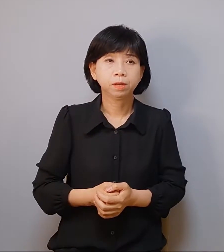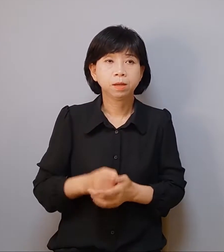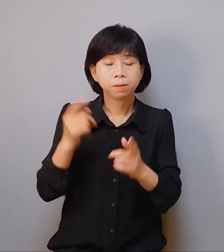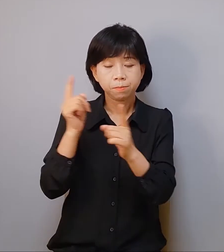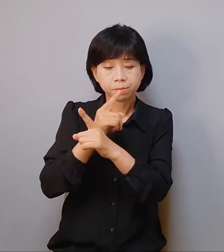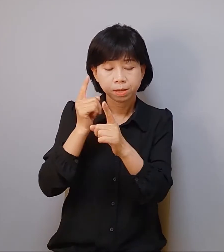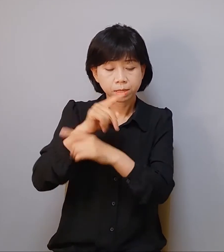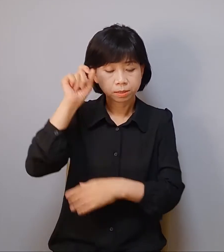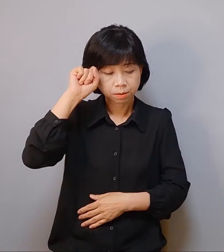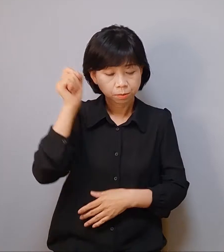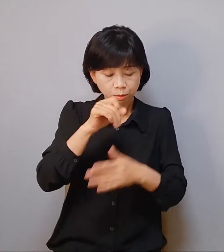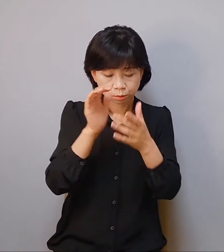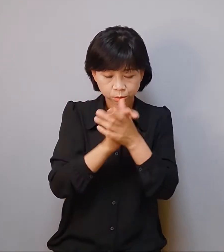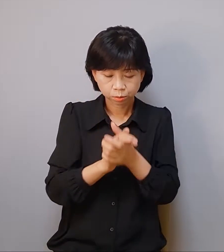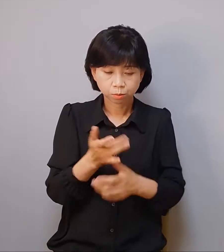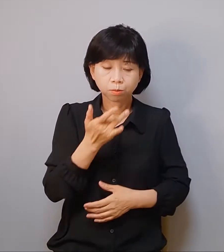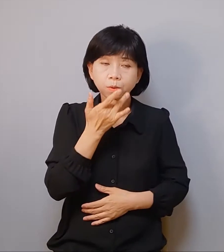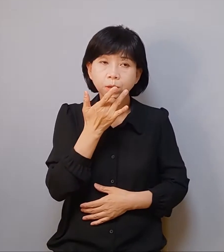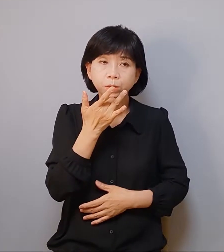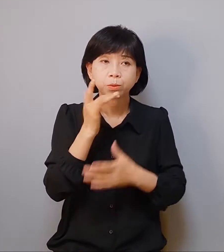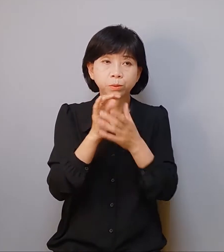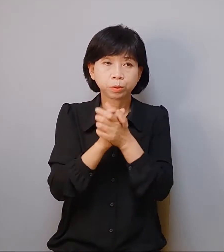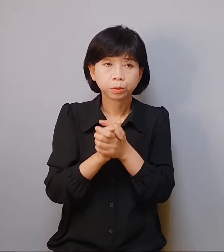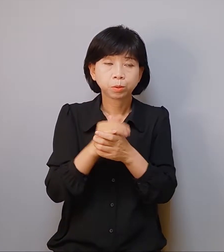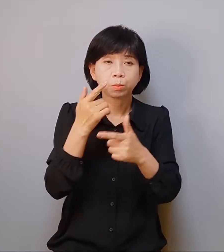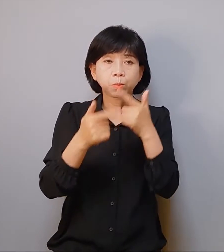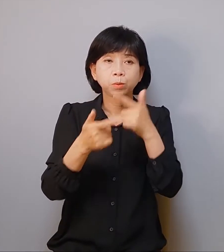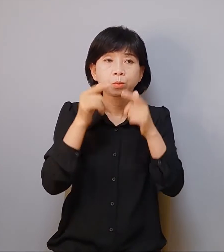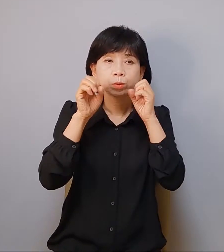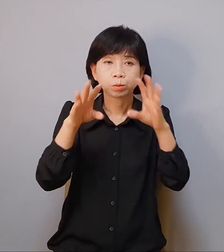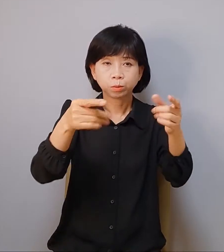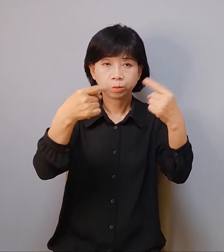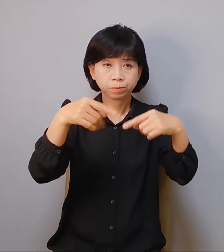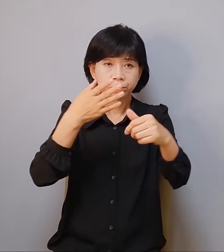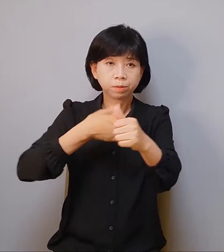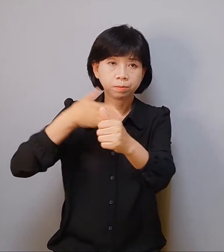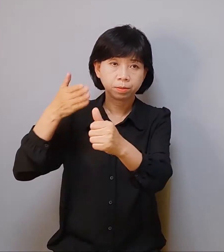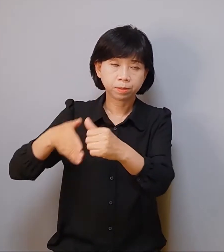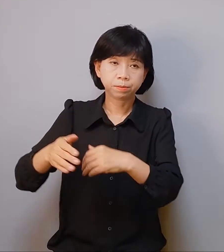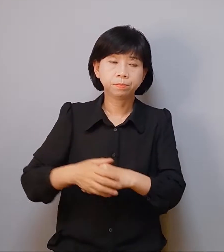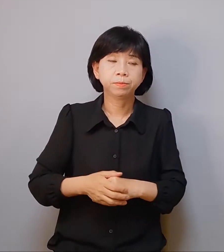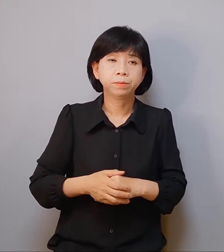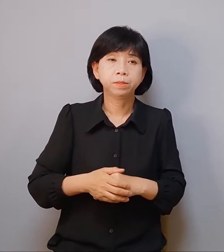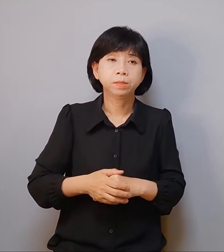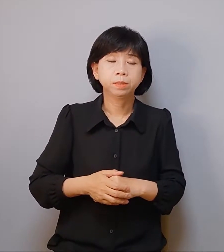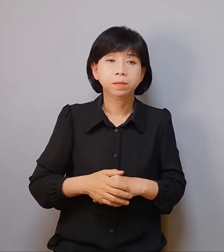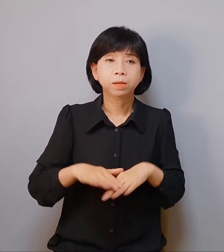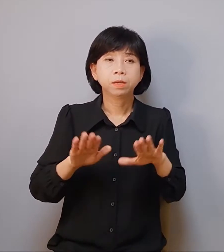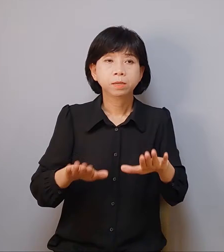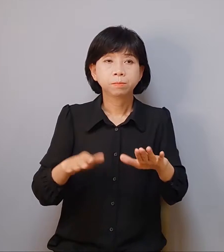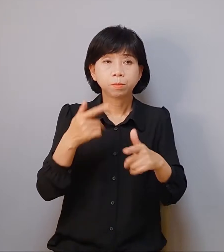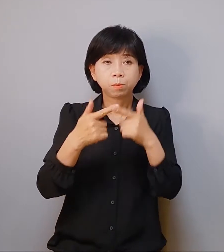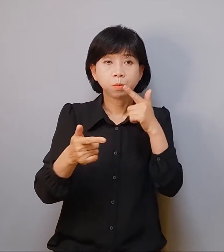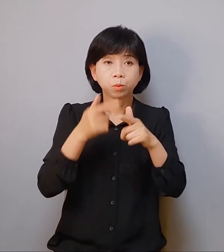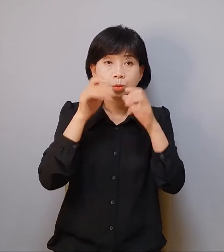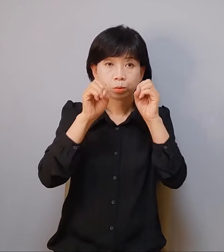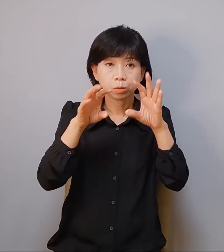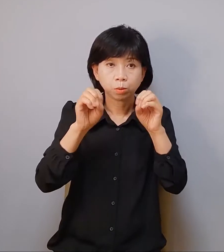기도회와 화요기도, 목요전도에 참여 바랍니다. 이번 주 목요전도는 겸손교구입니다.